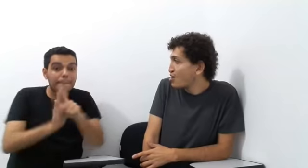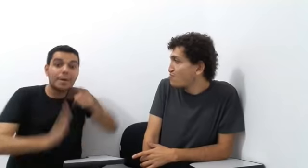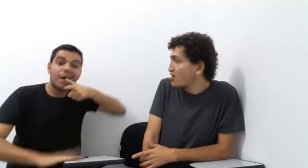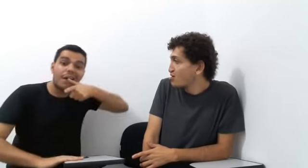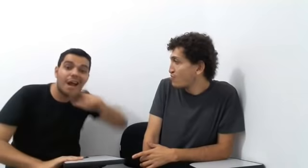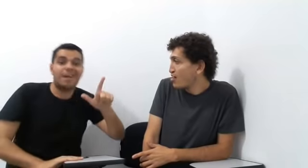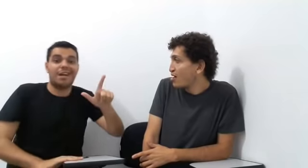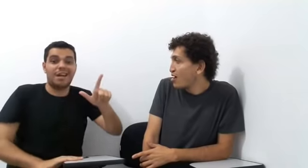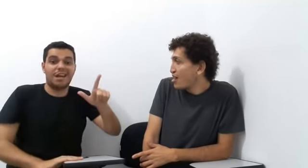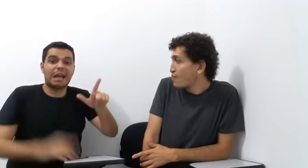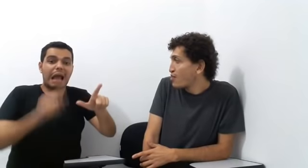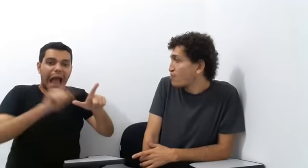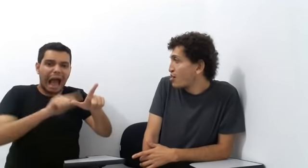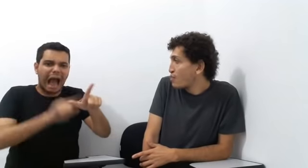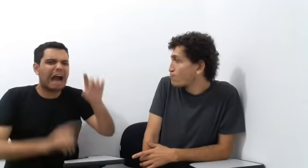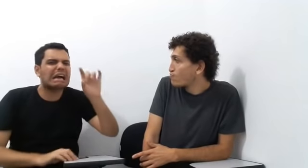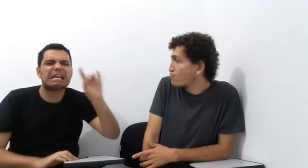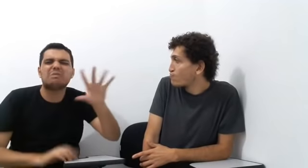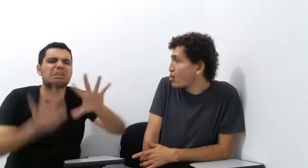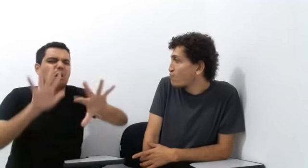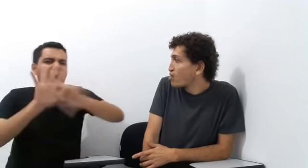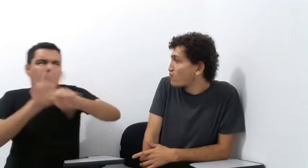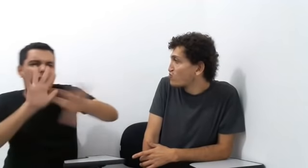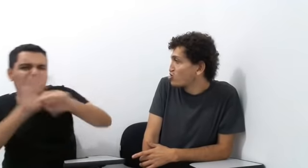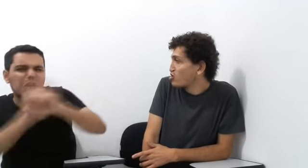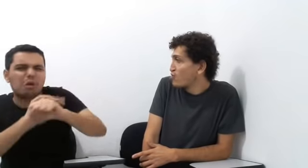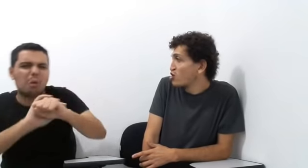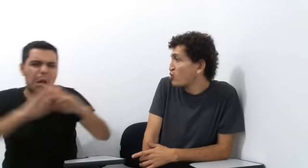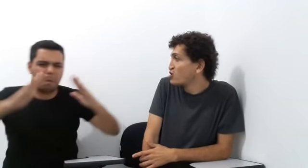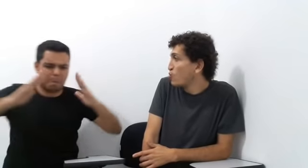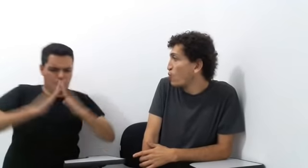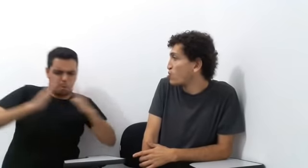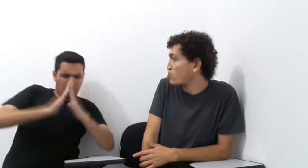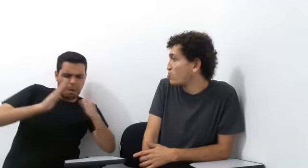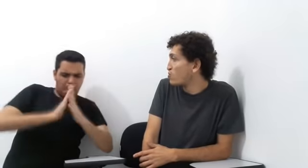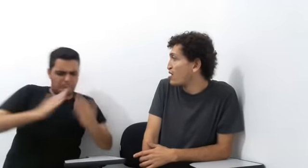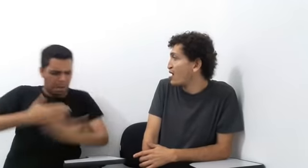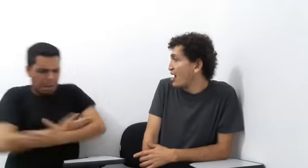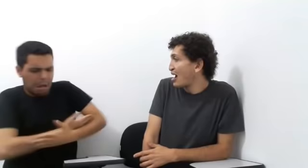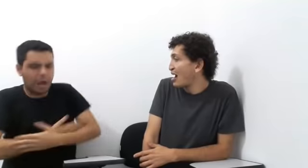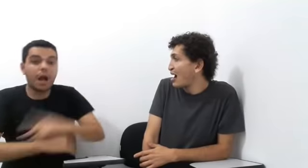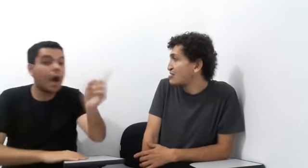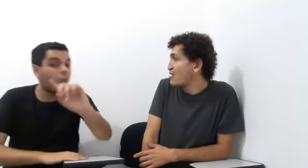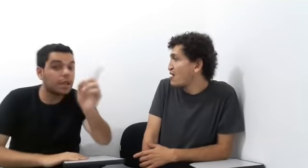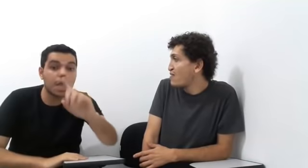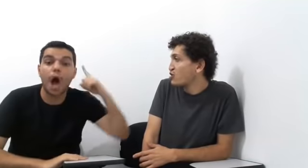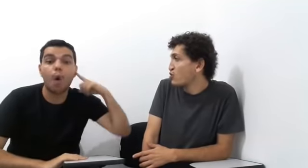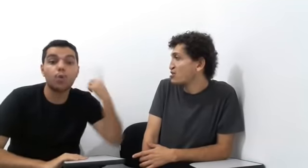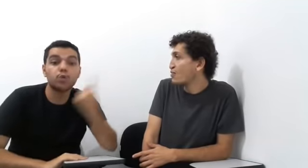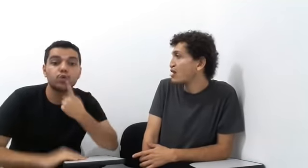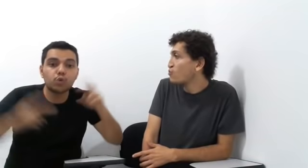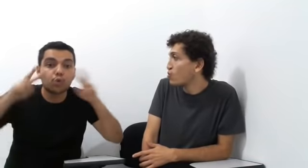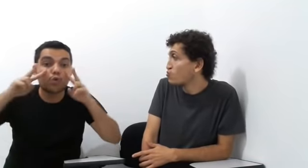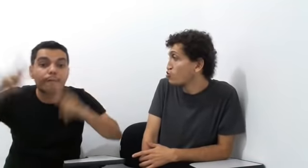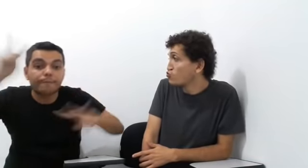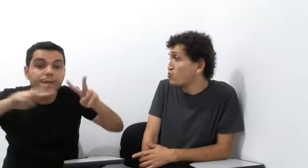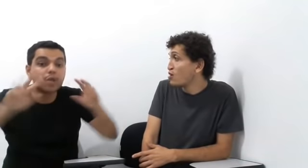Libras, né? Ela tem uma não é só icônico, né? Nem só sinais icônicos, tudo,